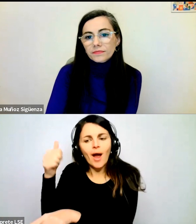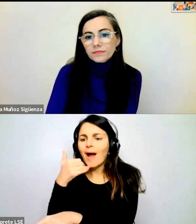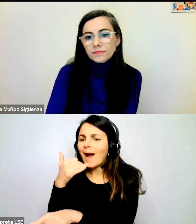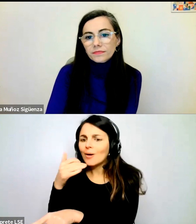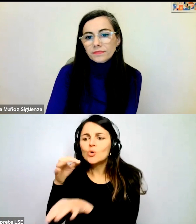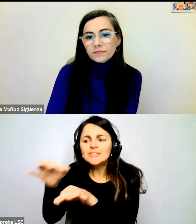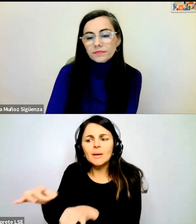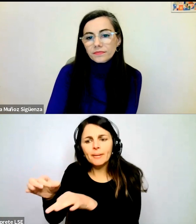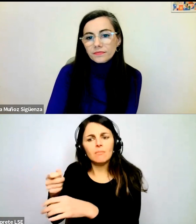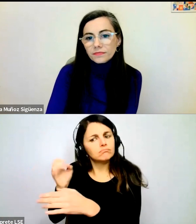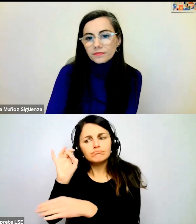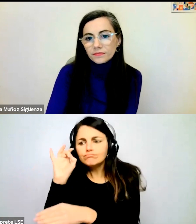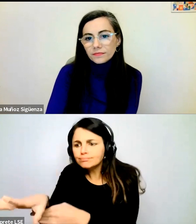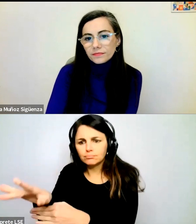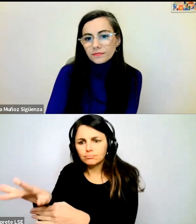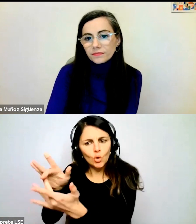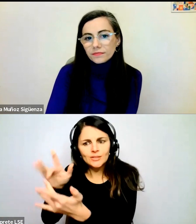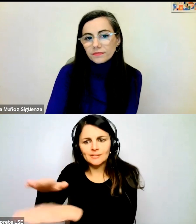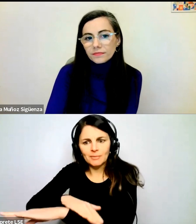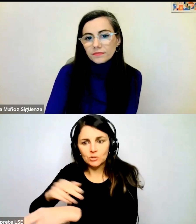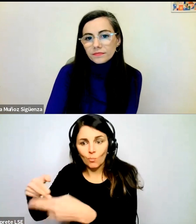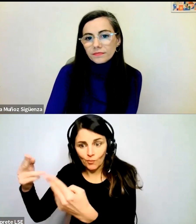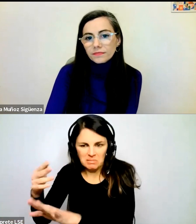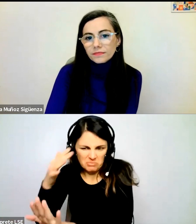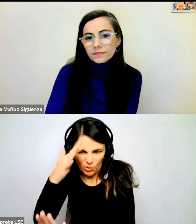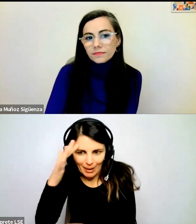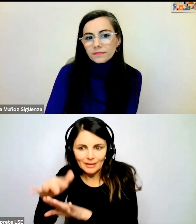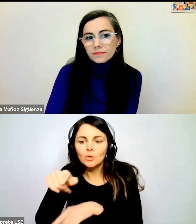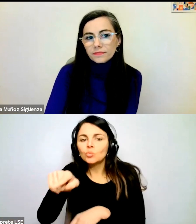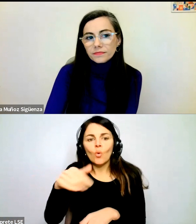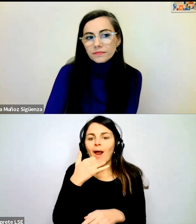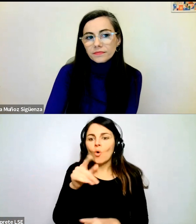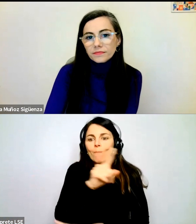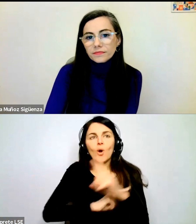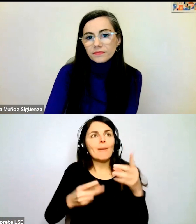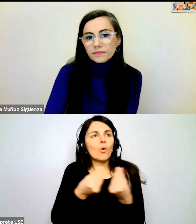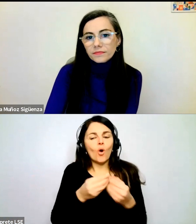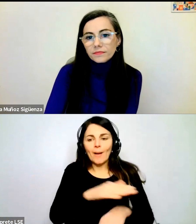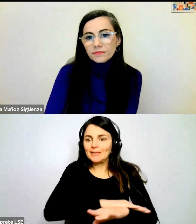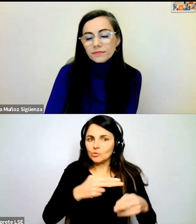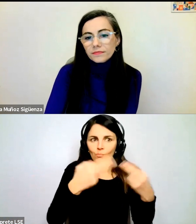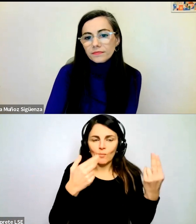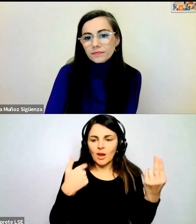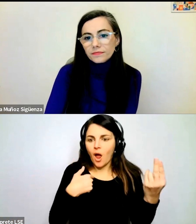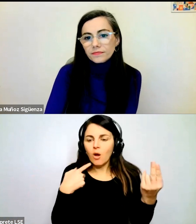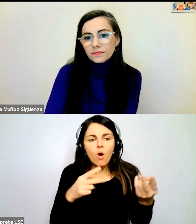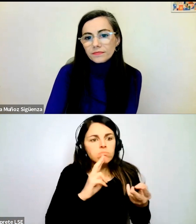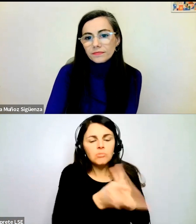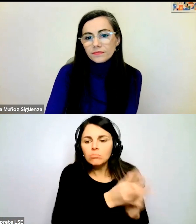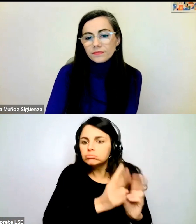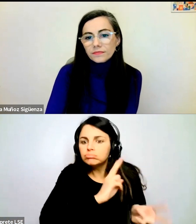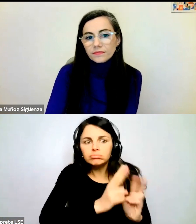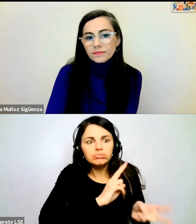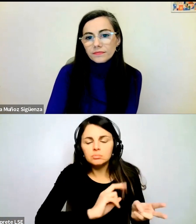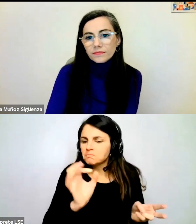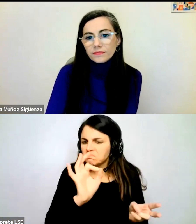quejado y no te han contestado, pues está muy bien que el Defensor del Pueblo lo sepa, porque el Defensor del Pueblo siempre va a dirigirse a esa institución y